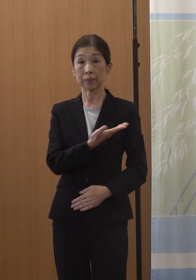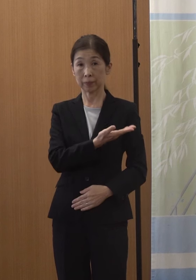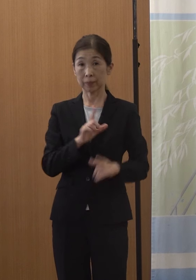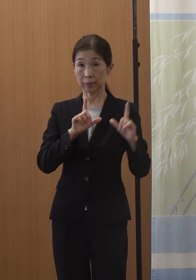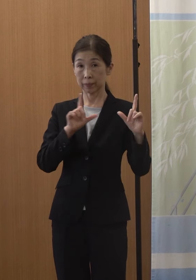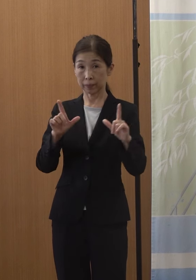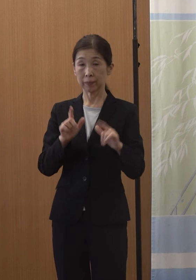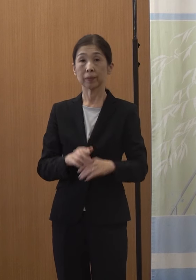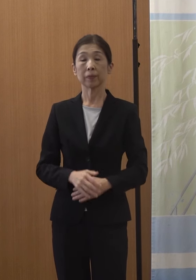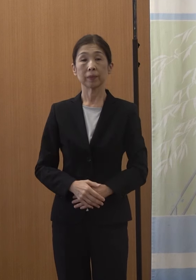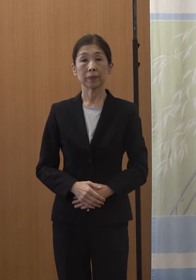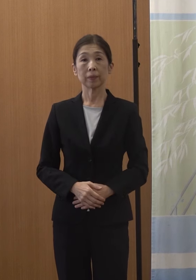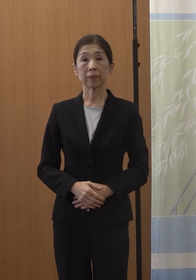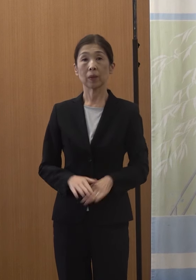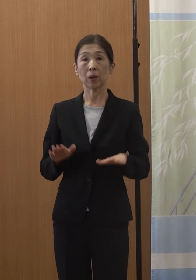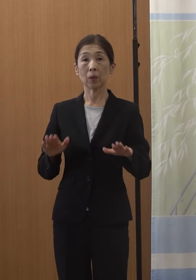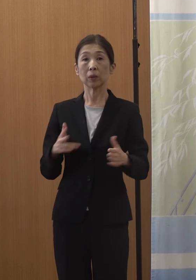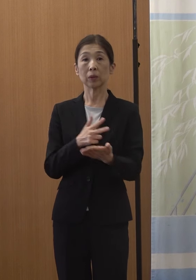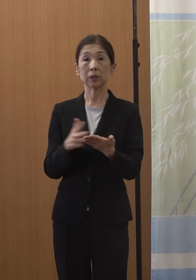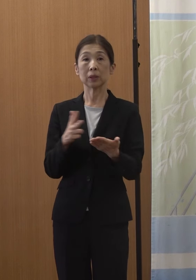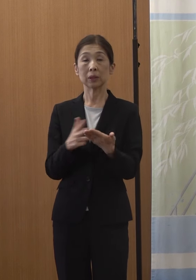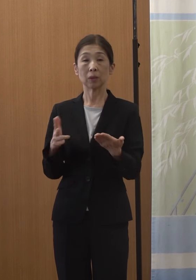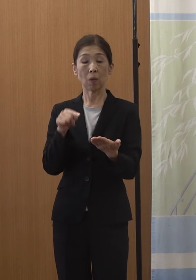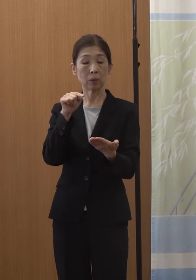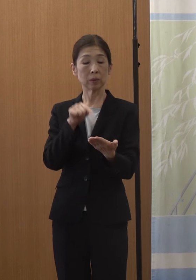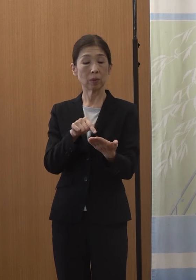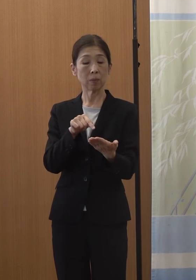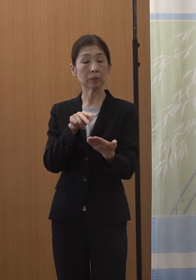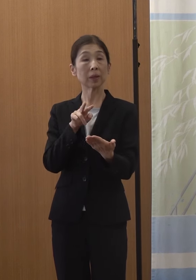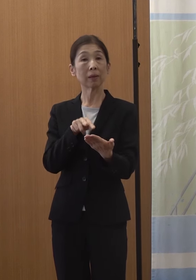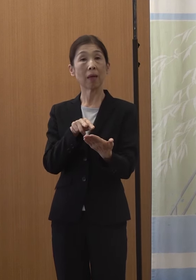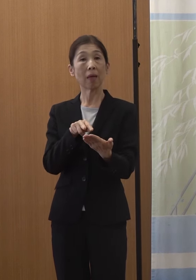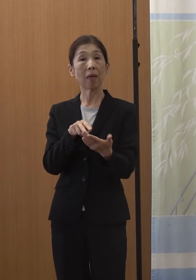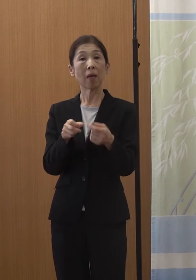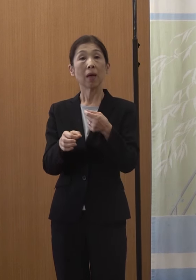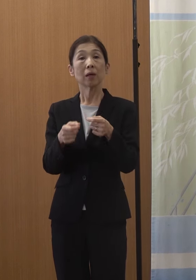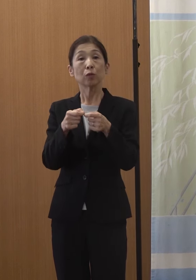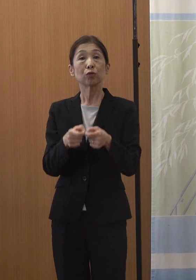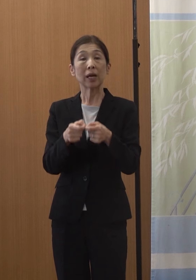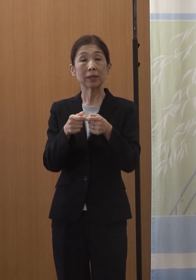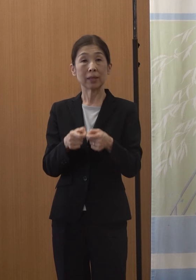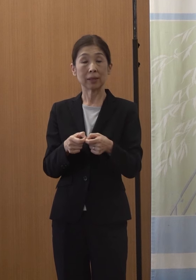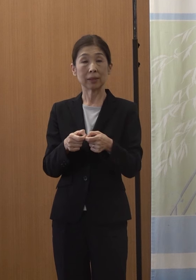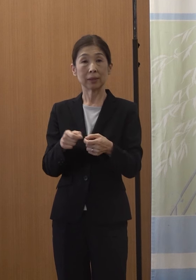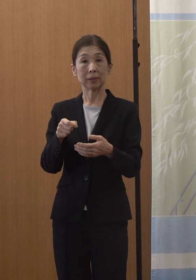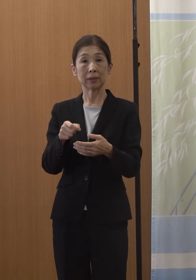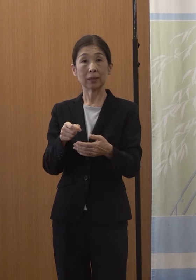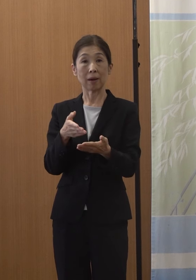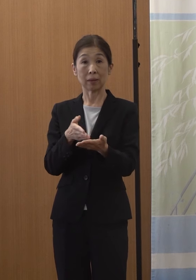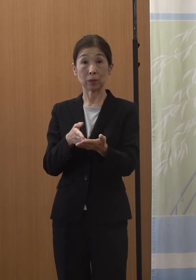の本日の資料の中で具体的に申し上げますが、